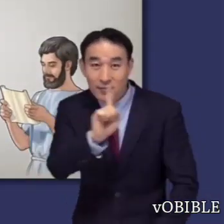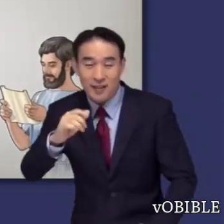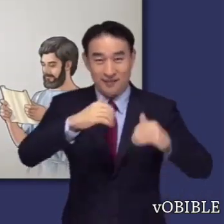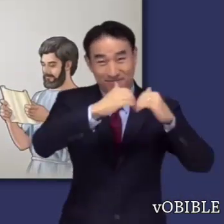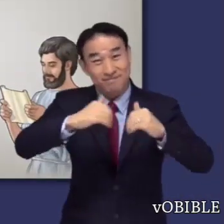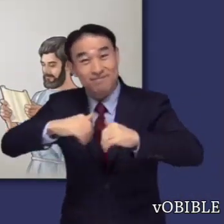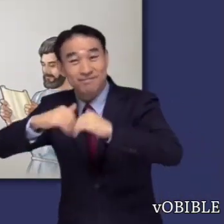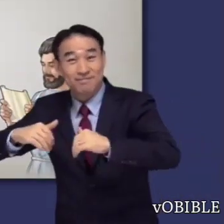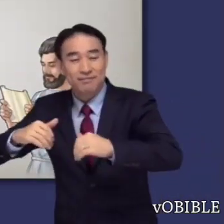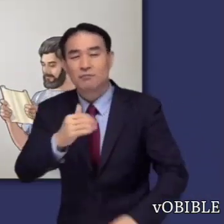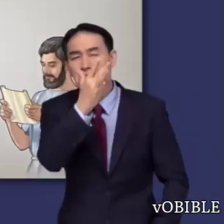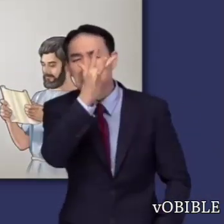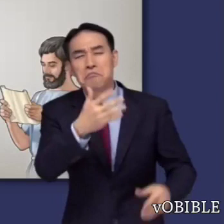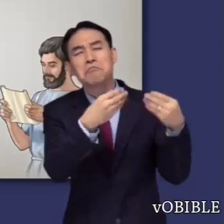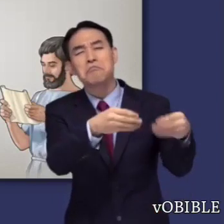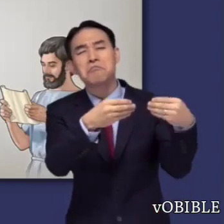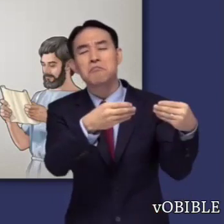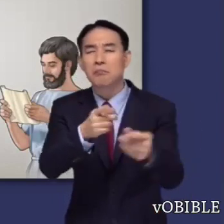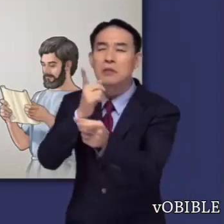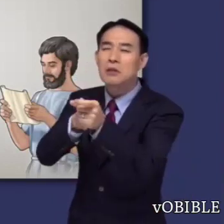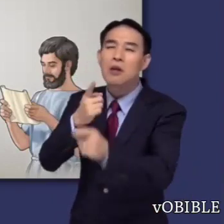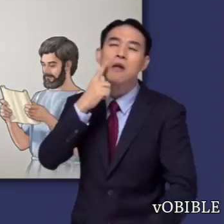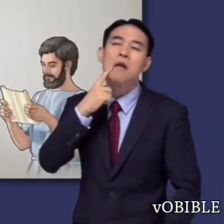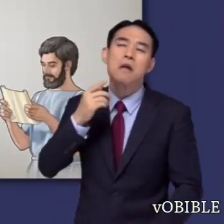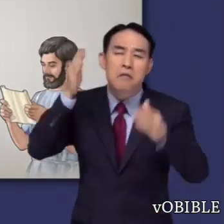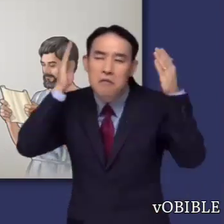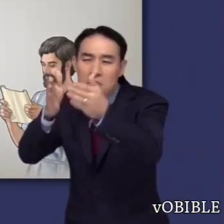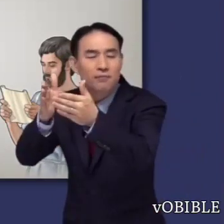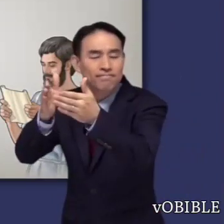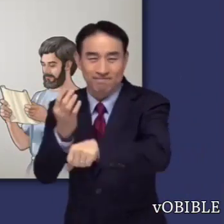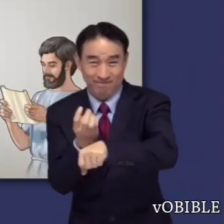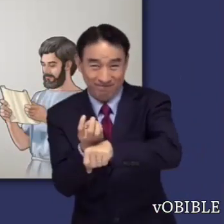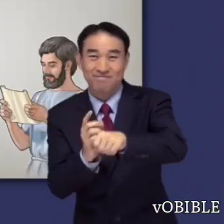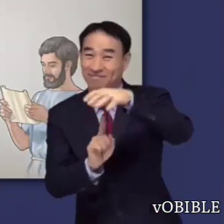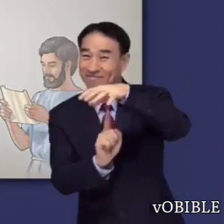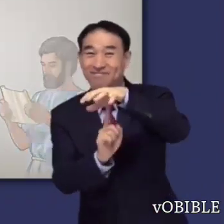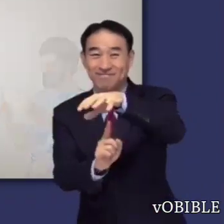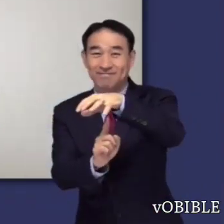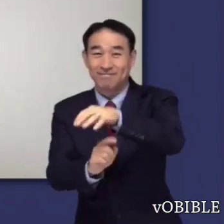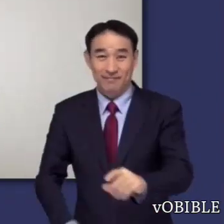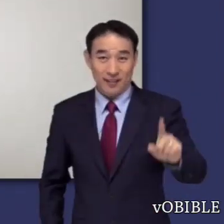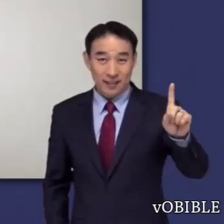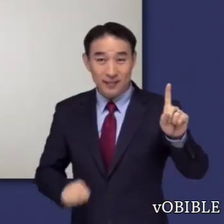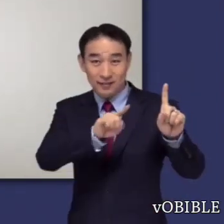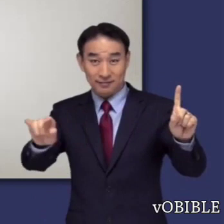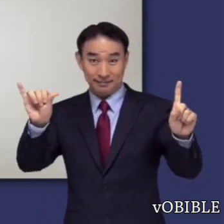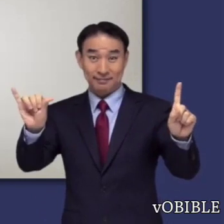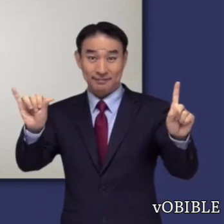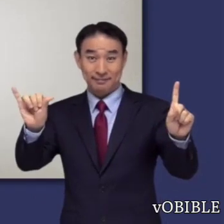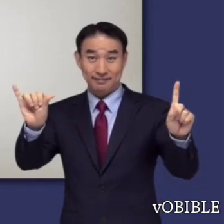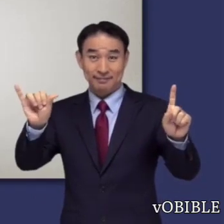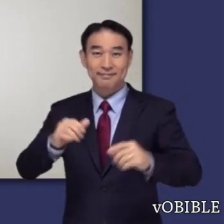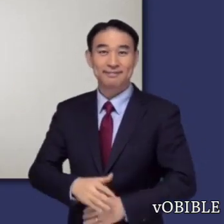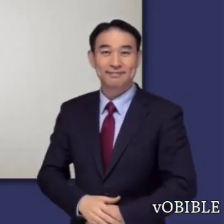会众的运作方式，也说要当心错误的道理和贪财的陷阱。提摩太前书